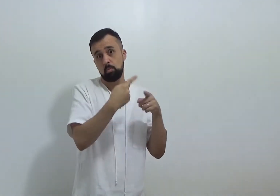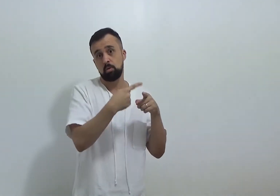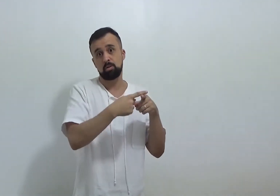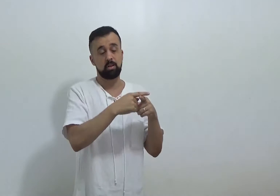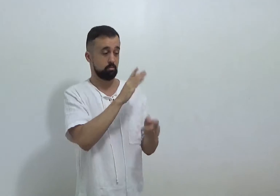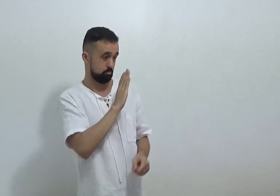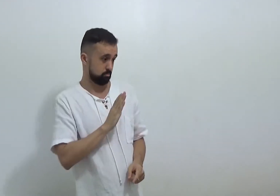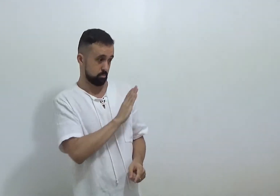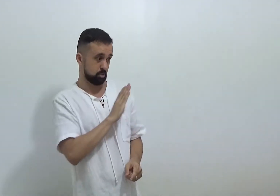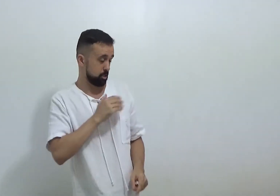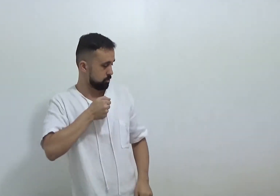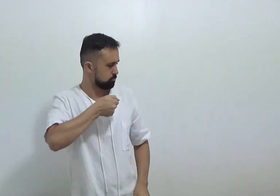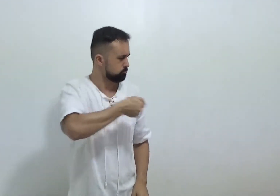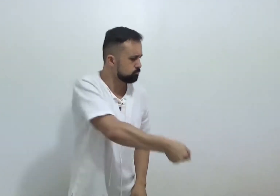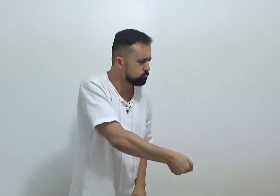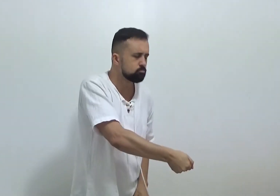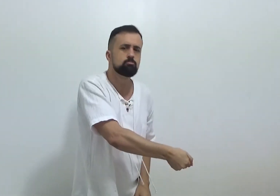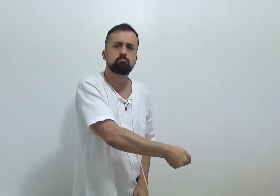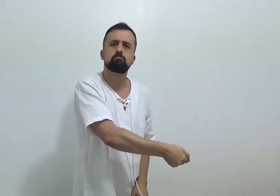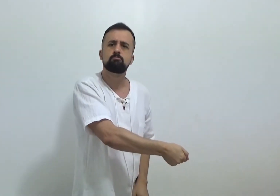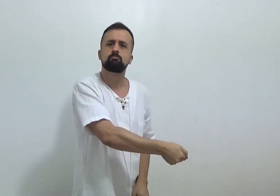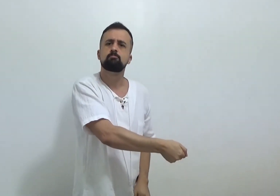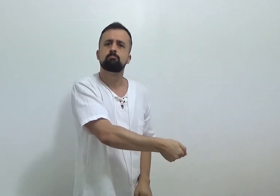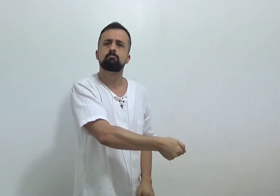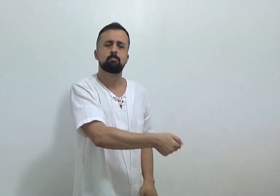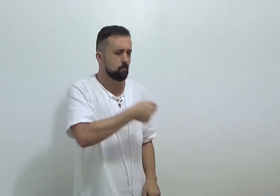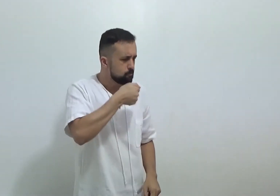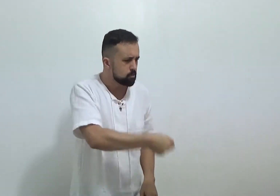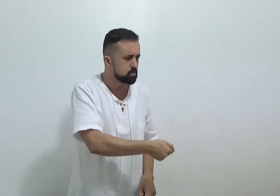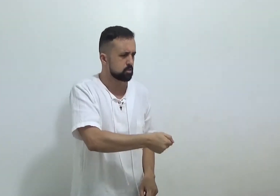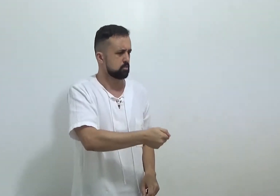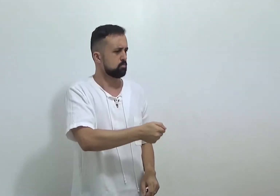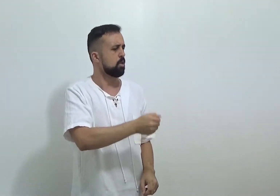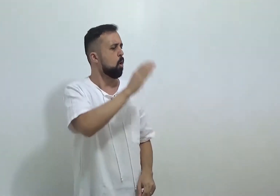religião, ao forçar uma catequização,